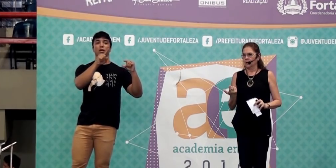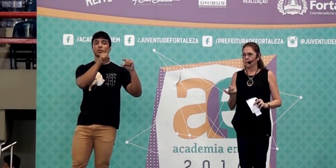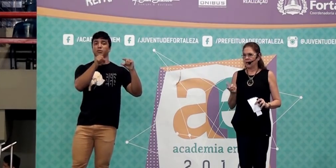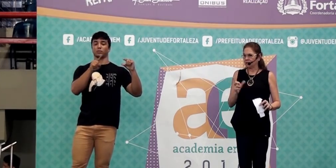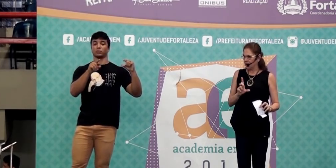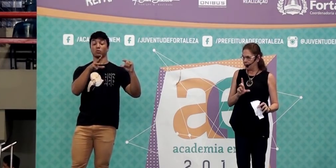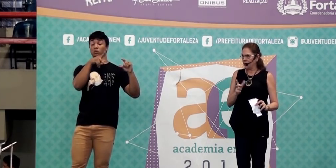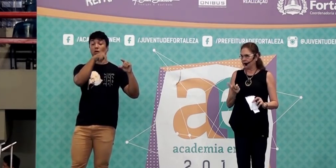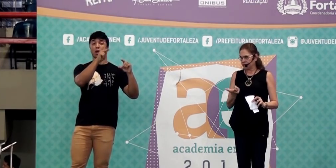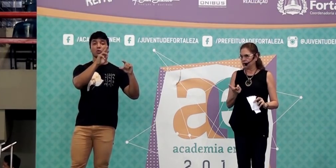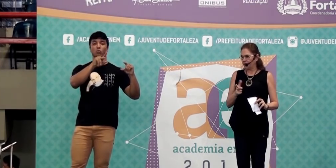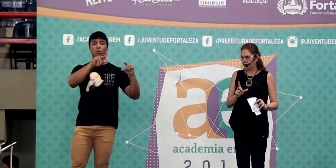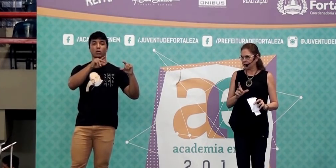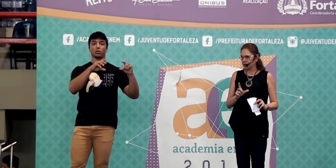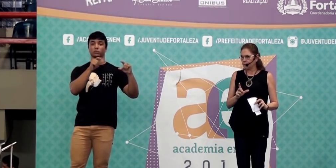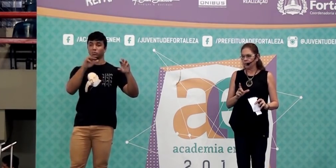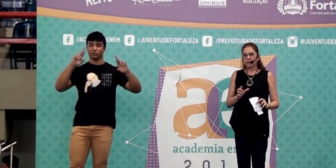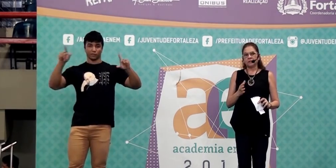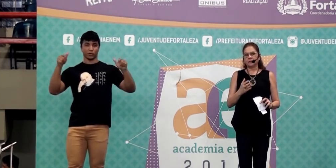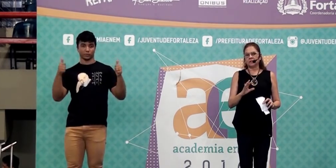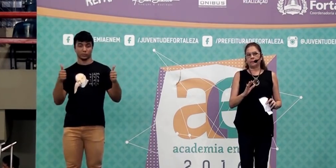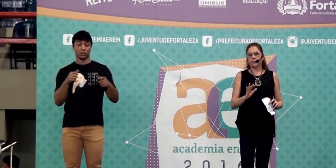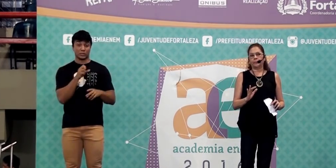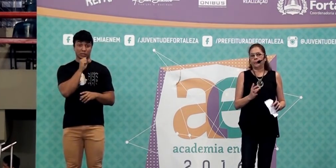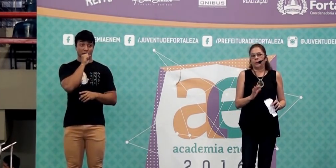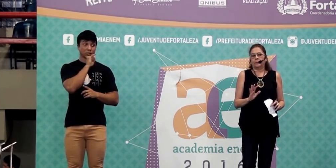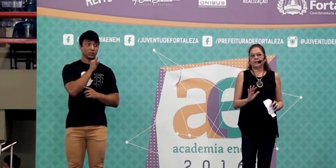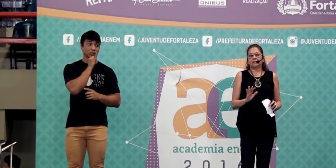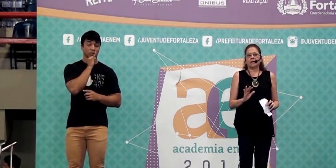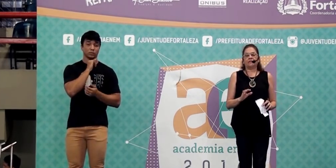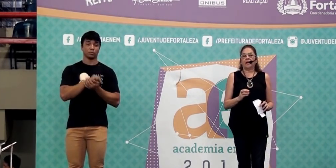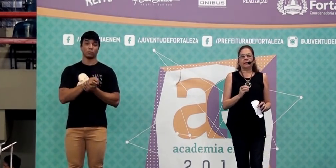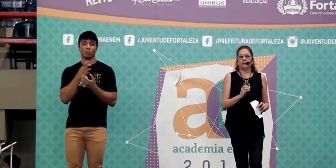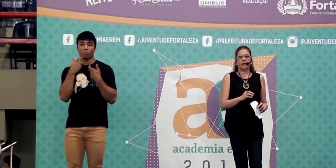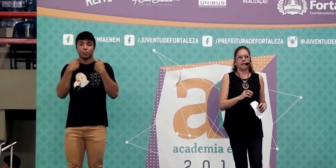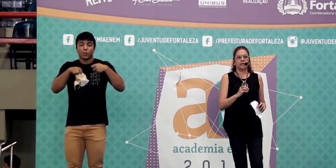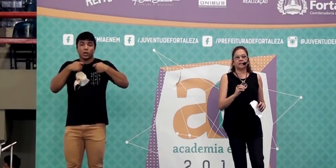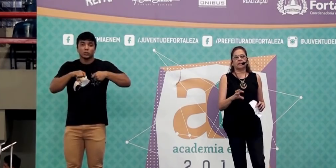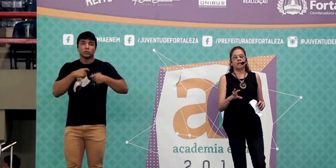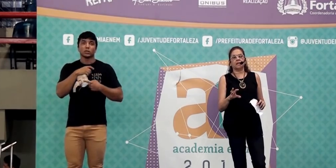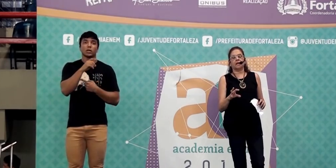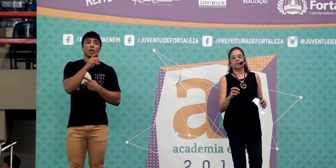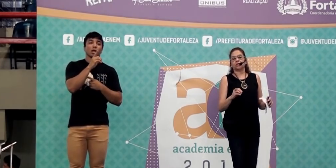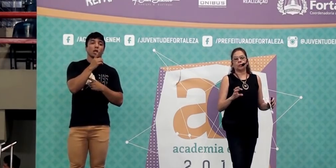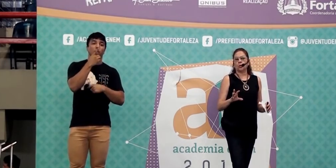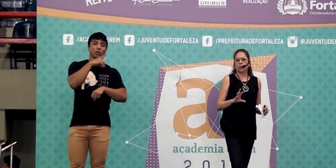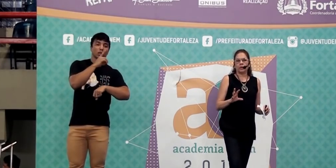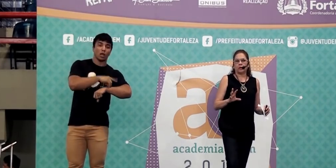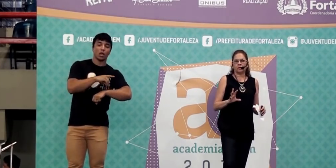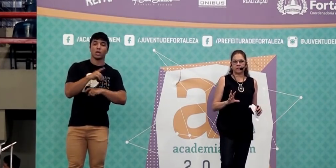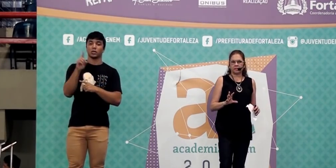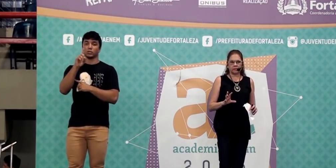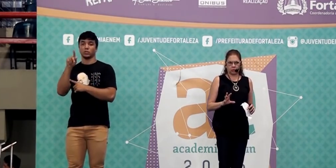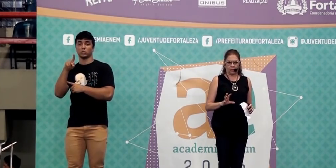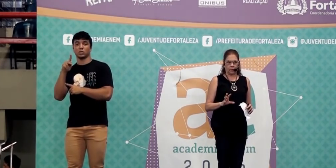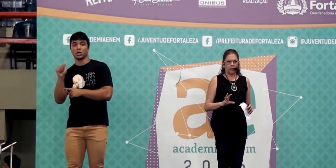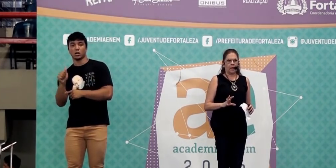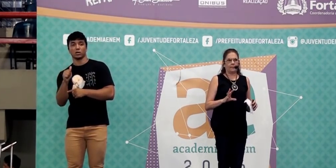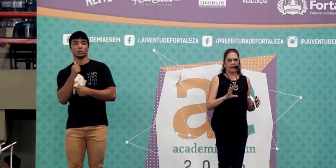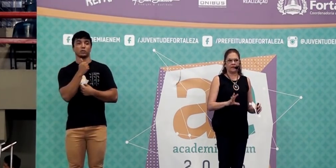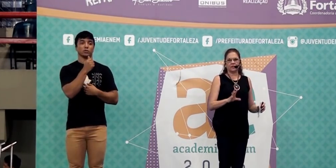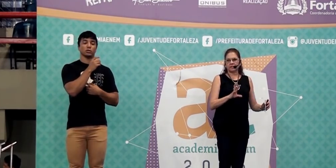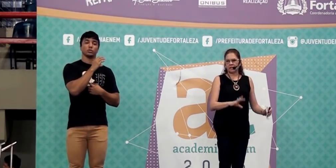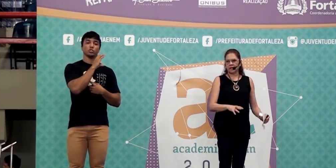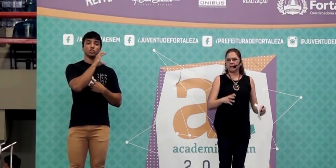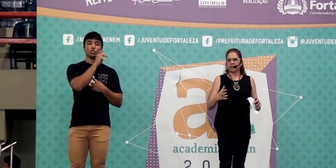K. Percebem essa diferença? Se você precisar falar em dengue, zika e chikungunya, coisa desse tipo.